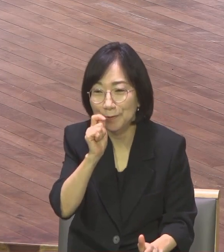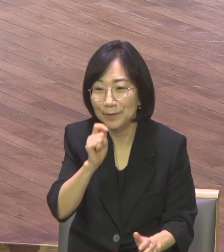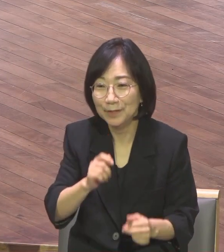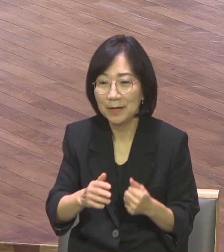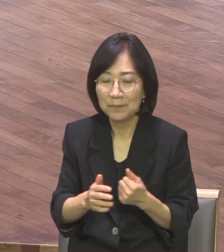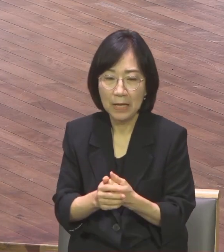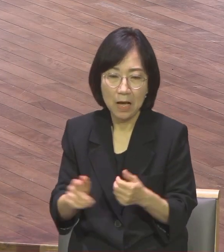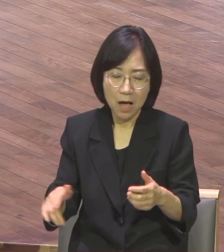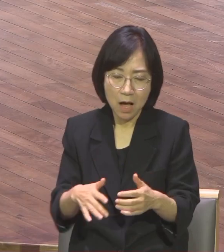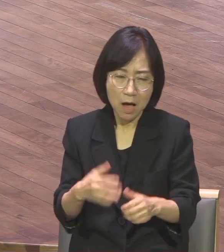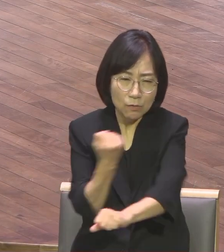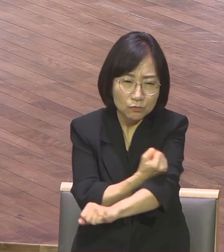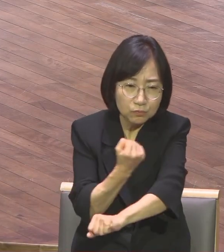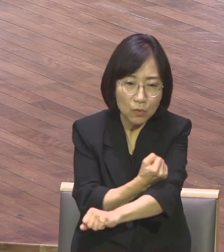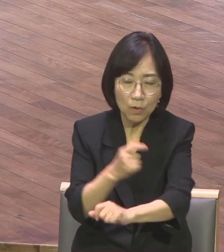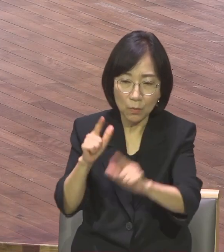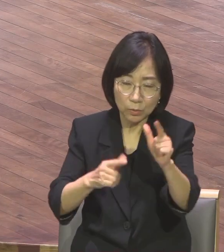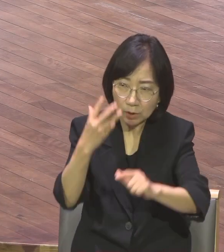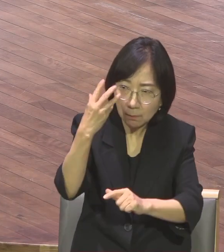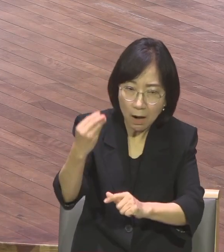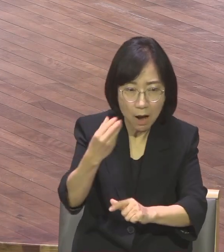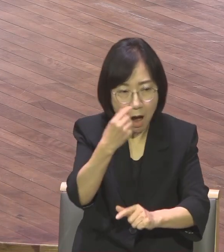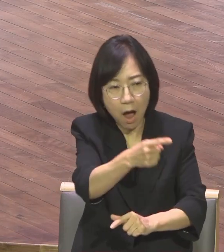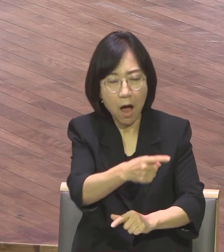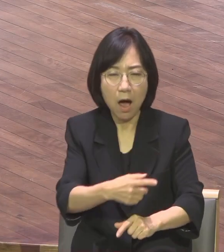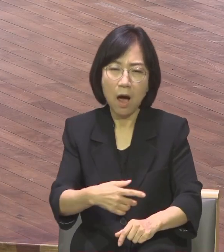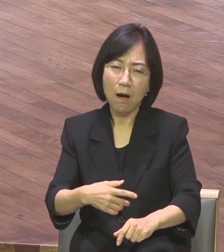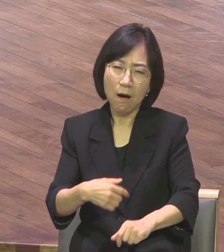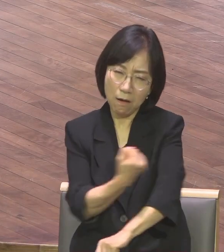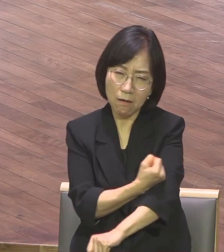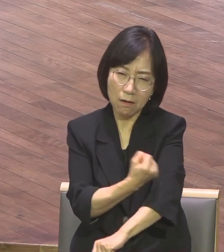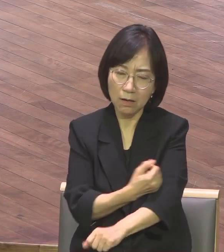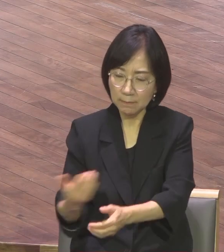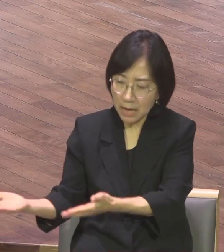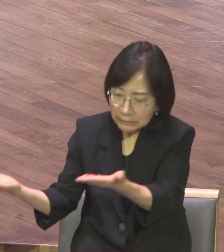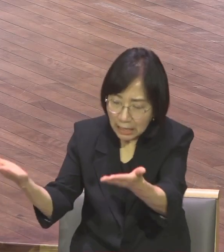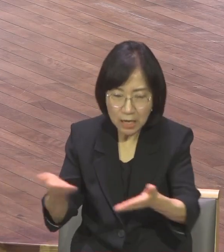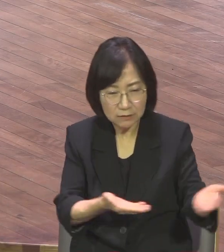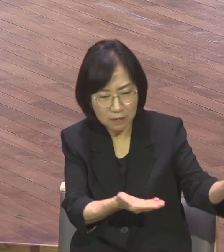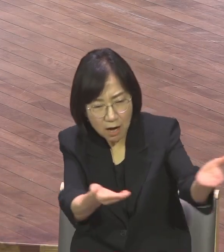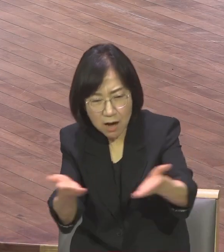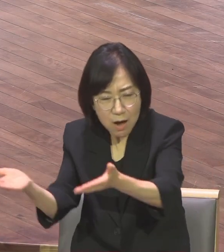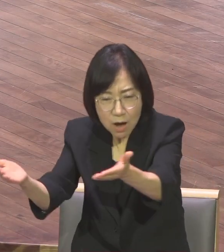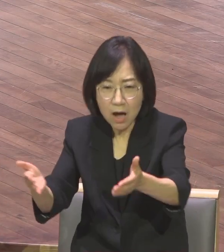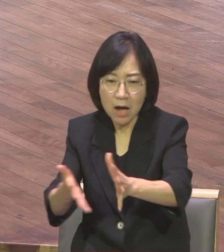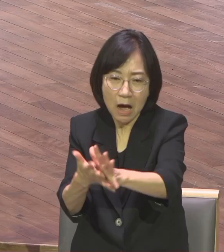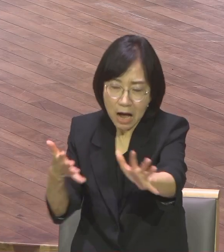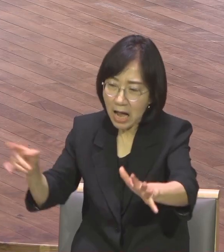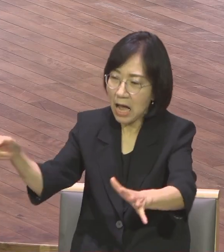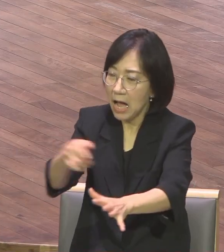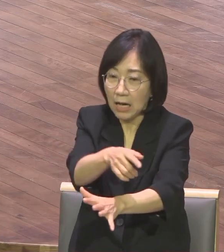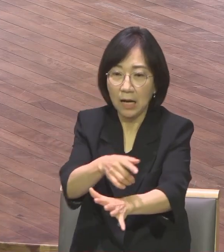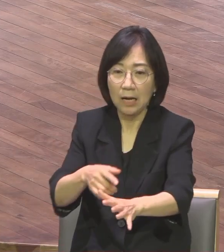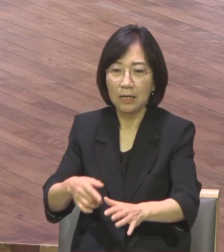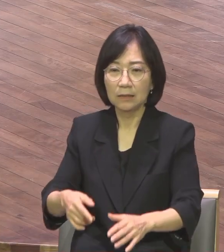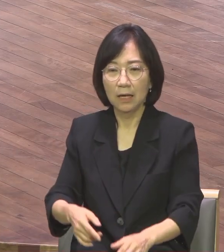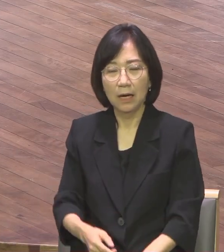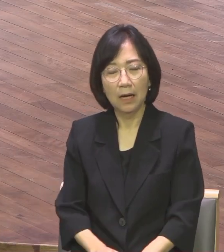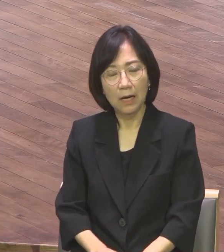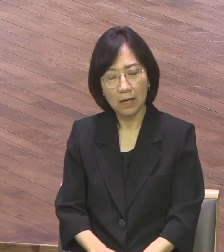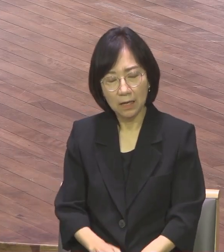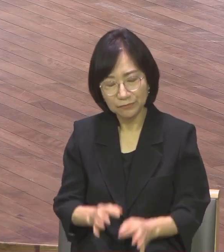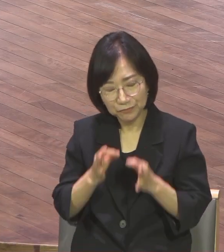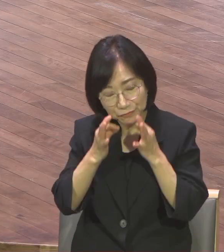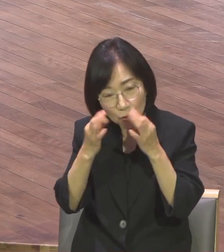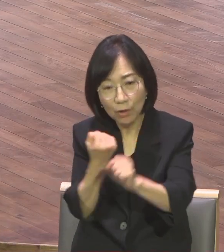정말 헌신한 우리 정말 사역자들 참 우리 장로님들 비롯해서 얼마나 고마운지 몰라요. 그 사이사이